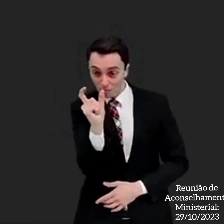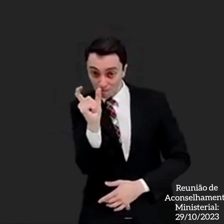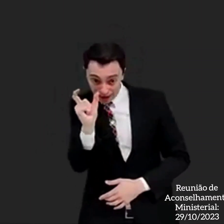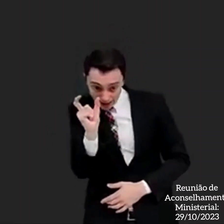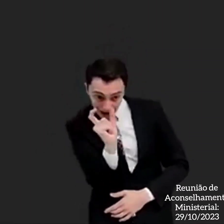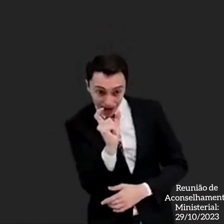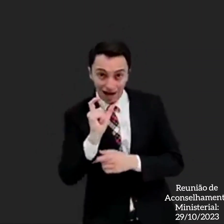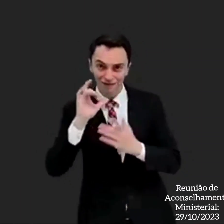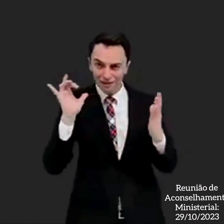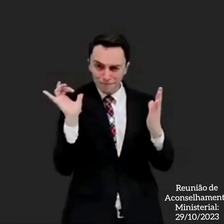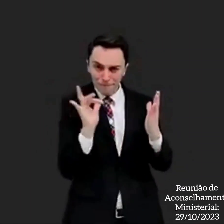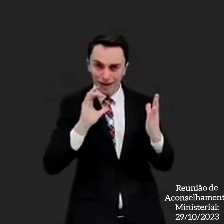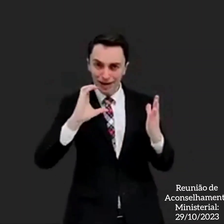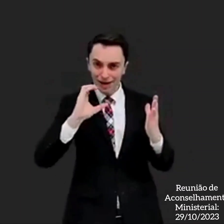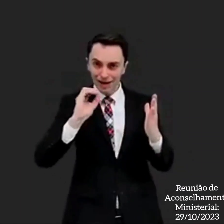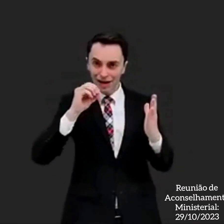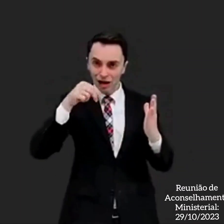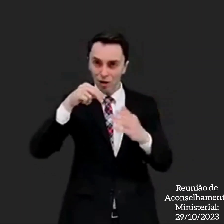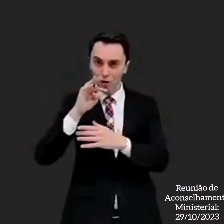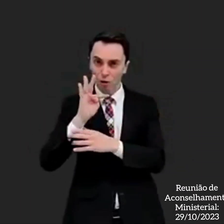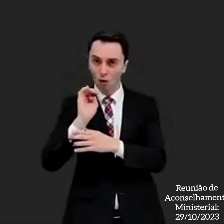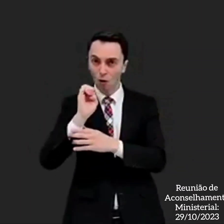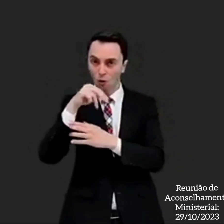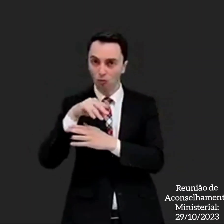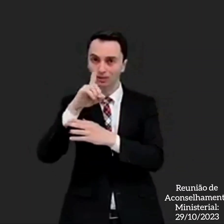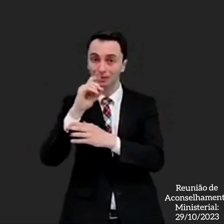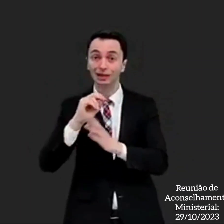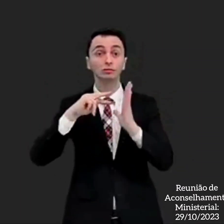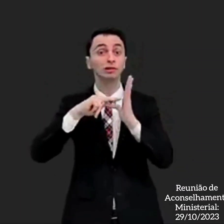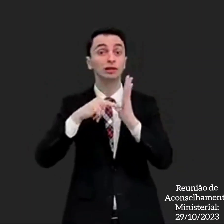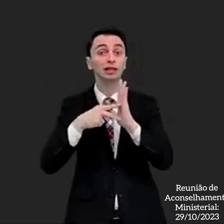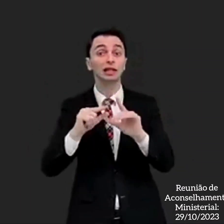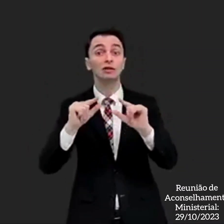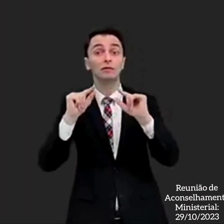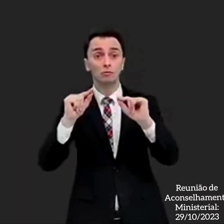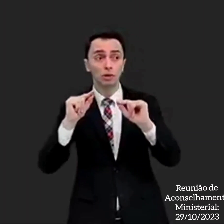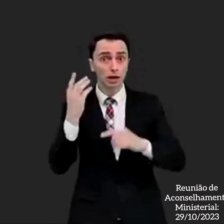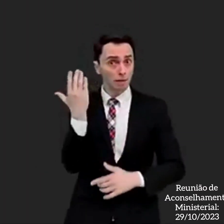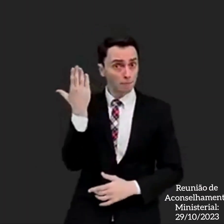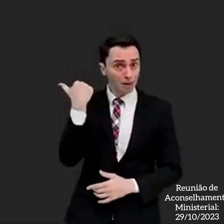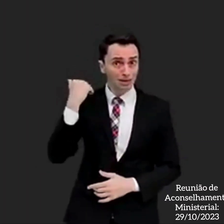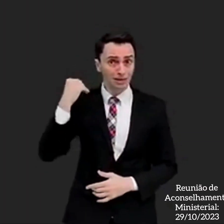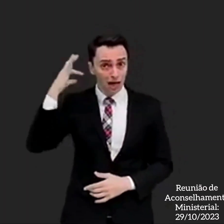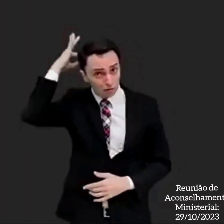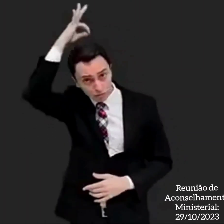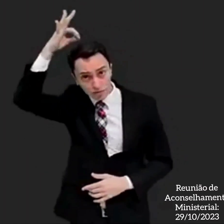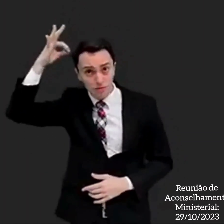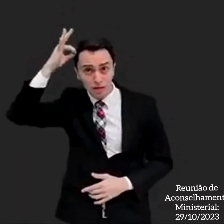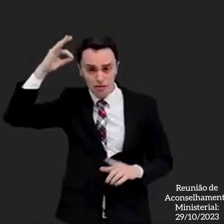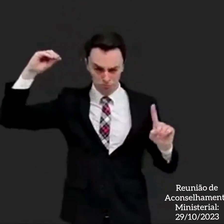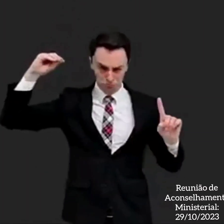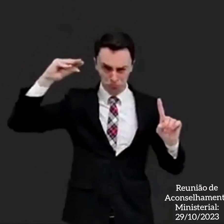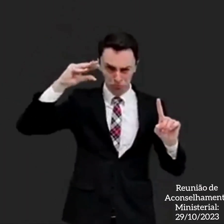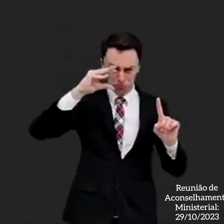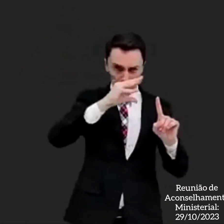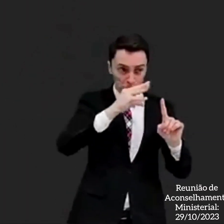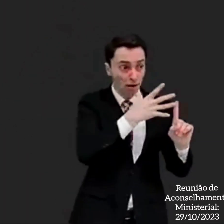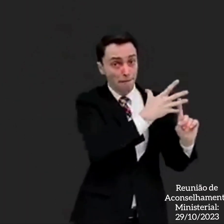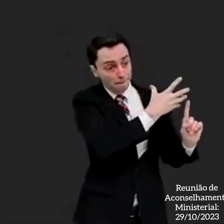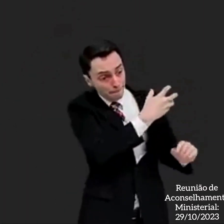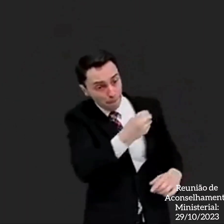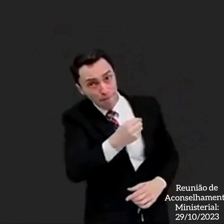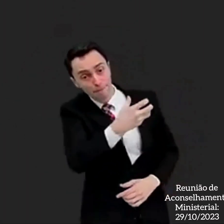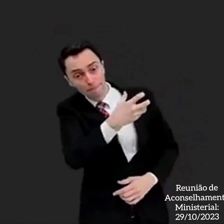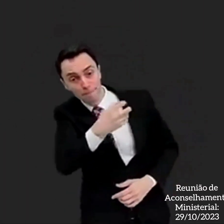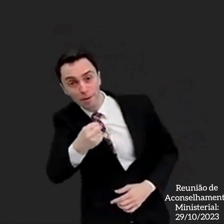de declarar a prevalência permanente da inspiração e da completude da Bíblia